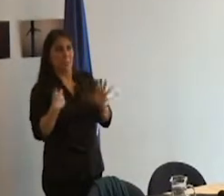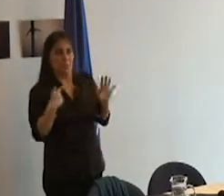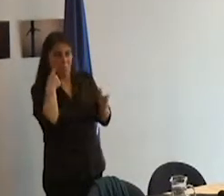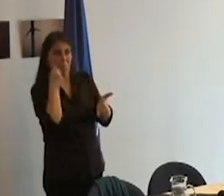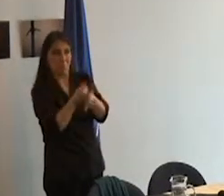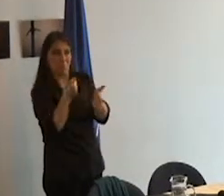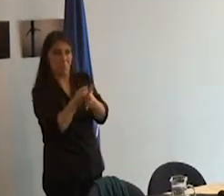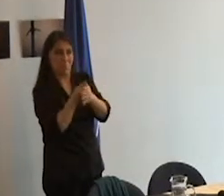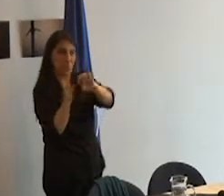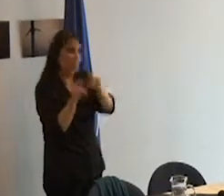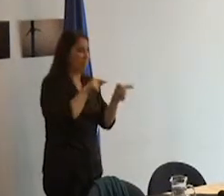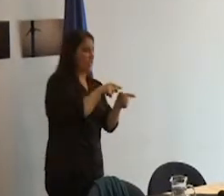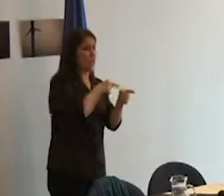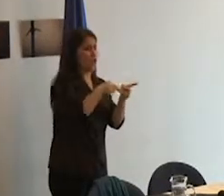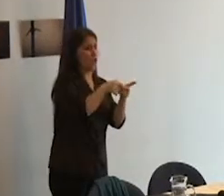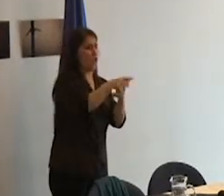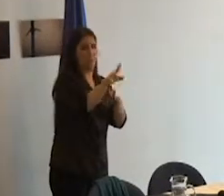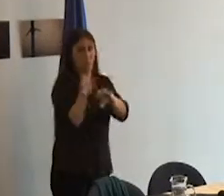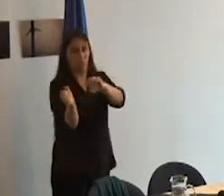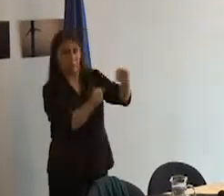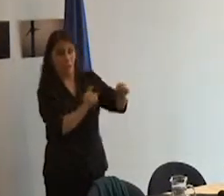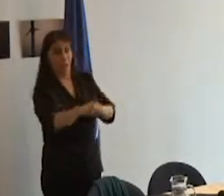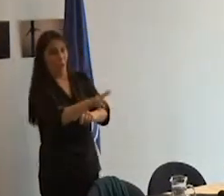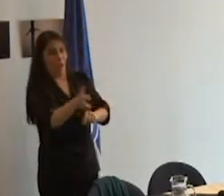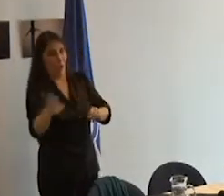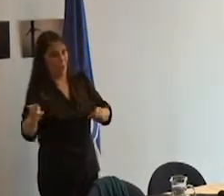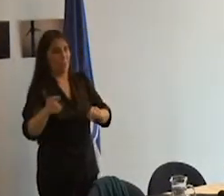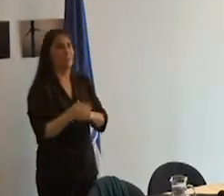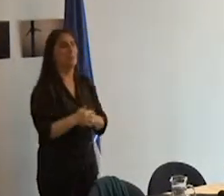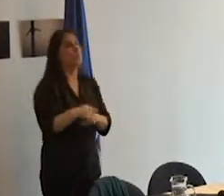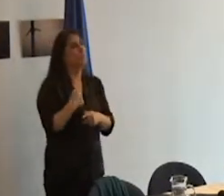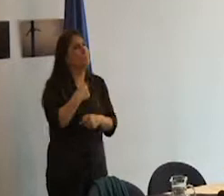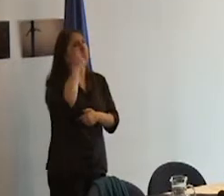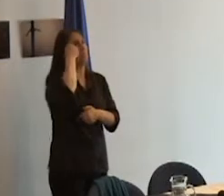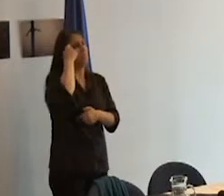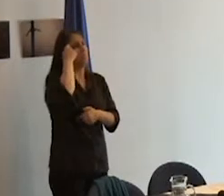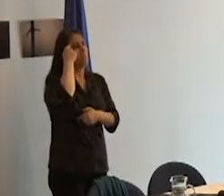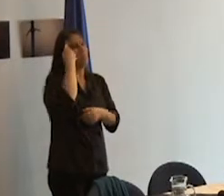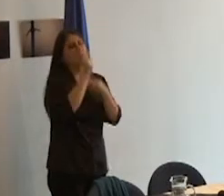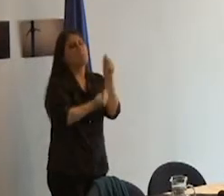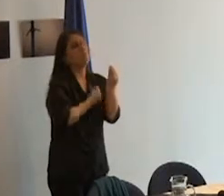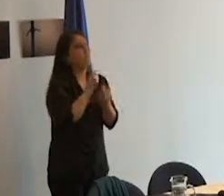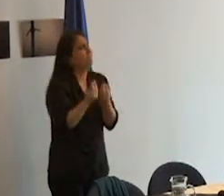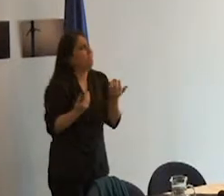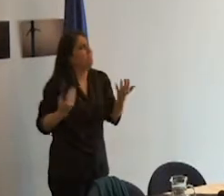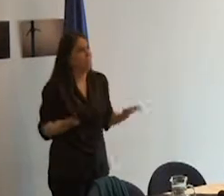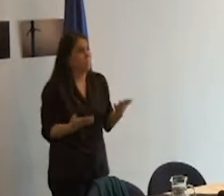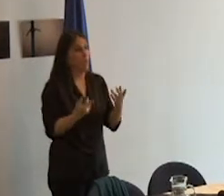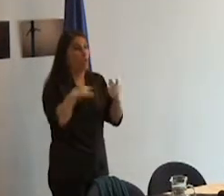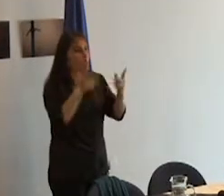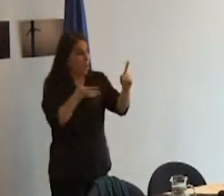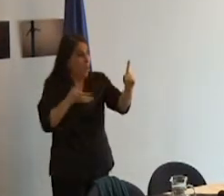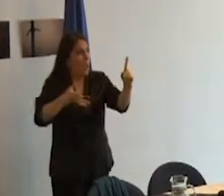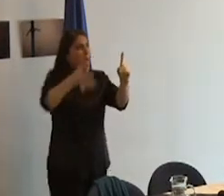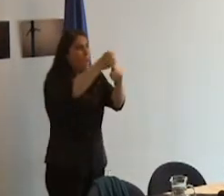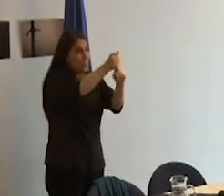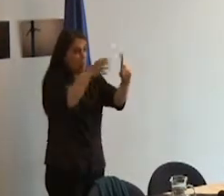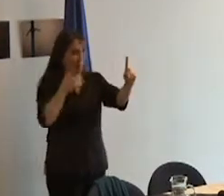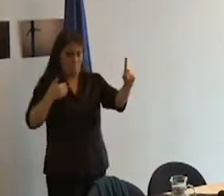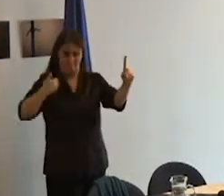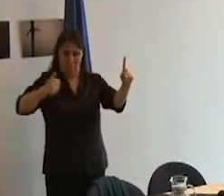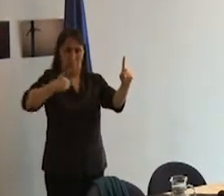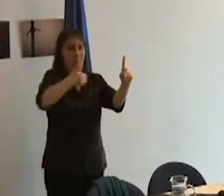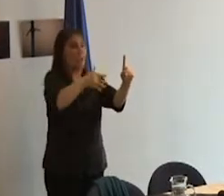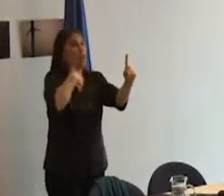la discusión surge la pregunta sobre qué hacer, cómo lograr lo que tanto se persigue, una sociedad